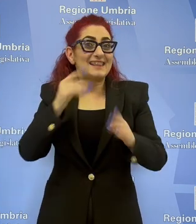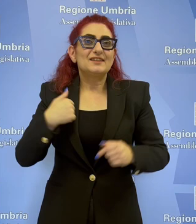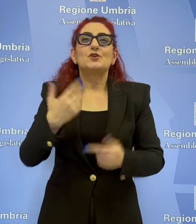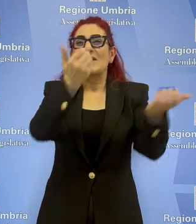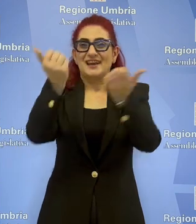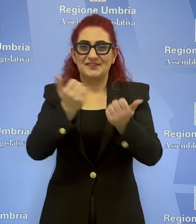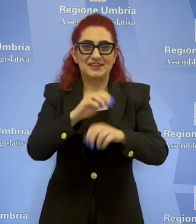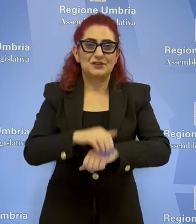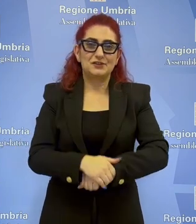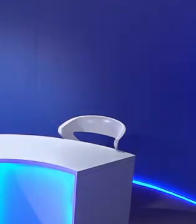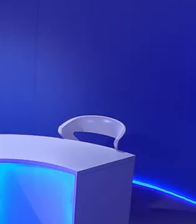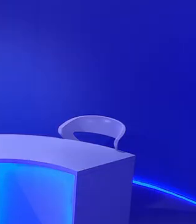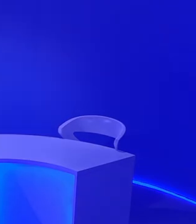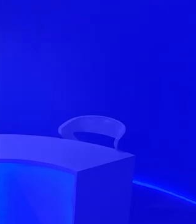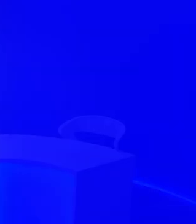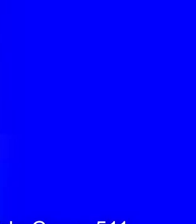arrivederci